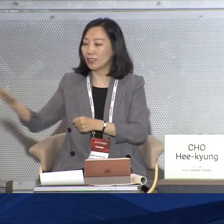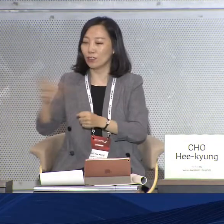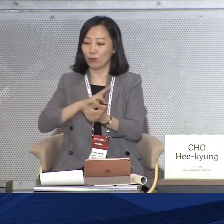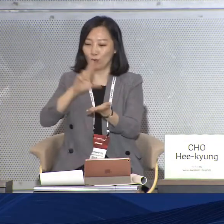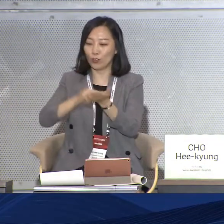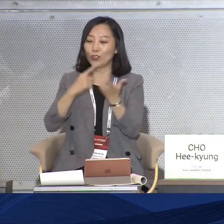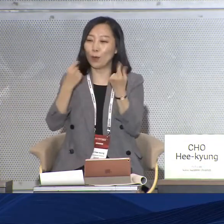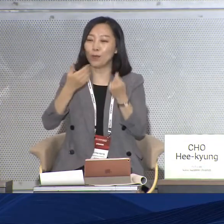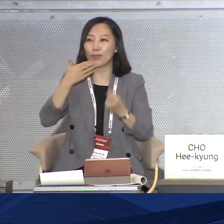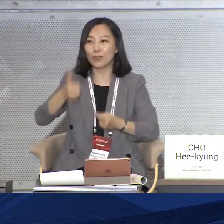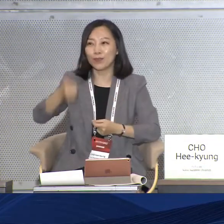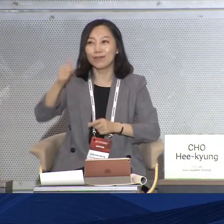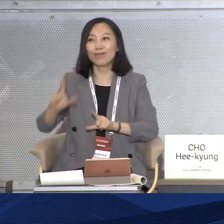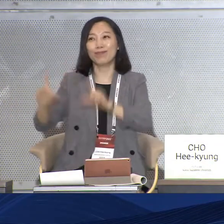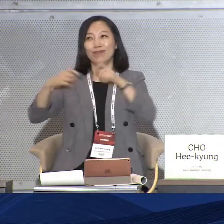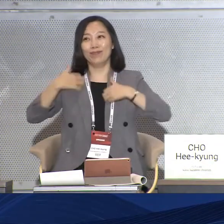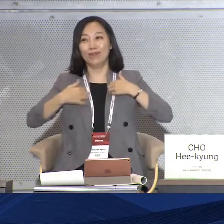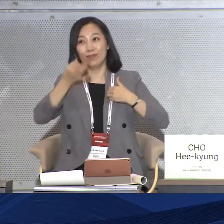농인이 자유롭고